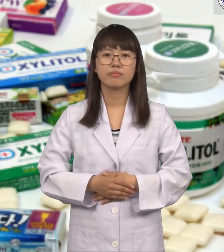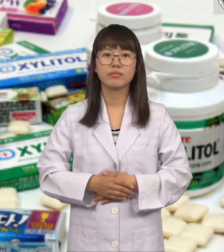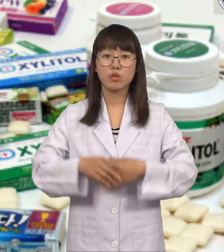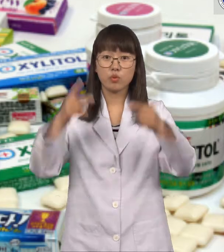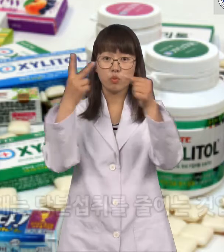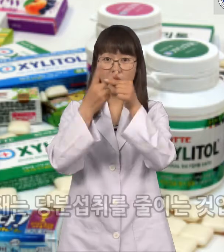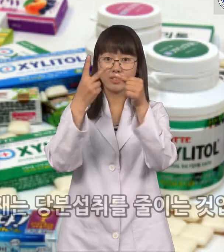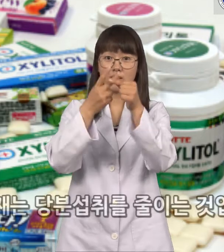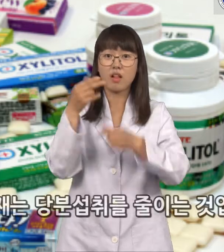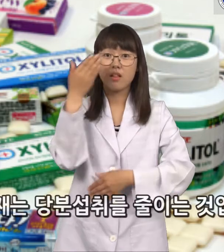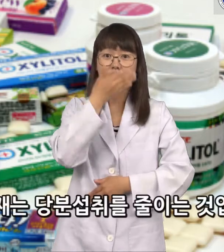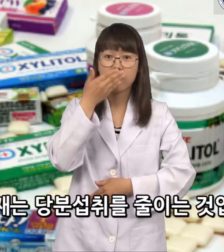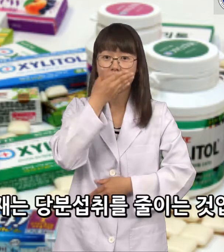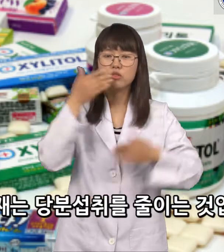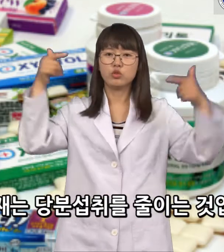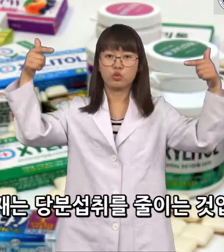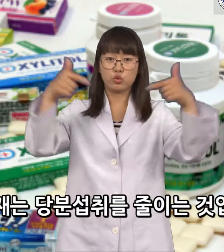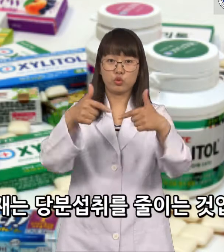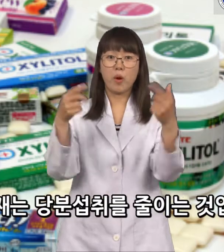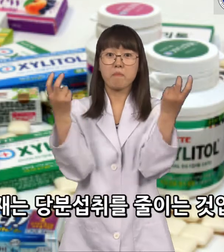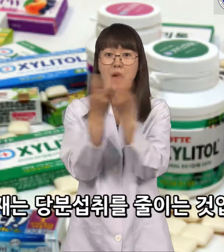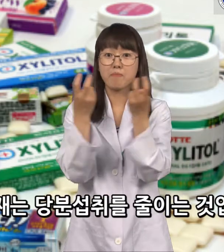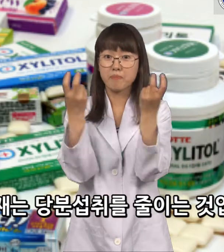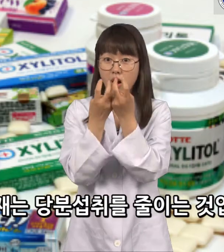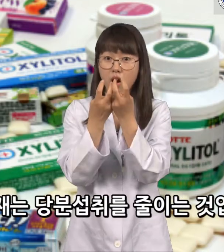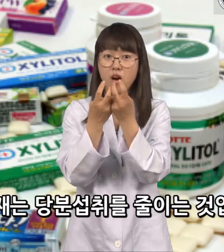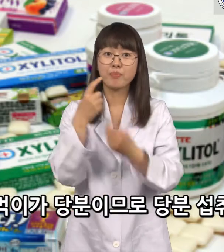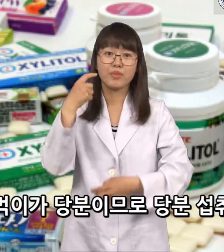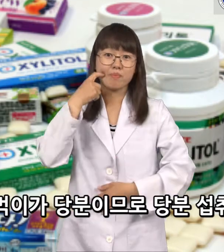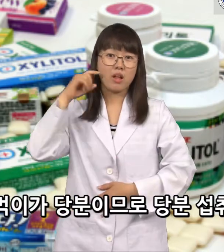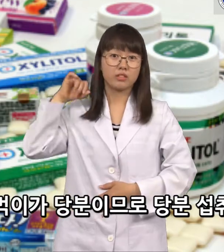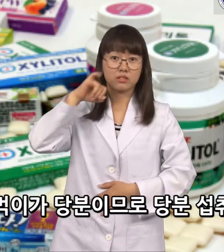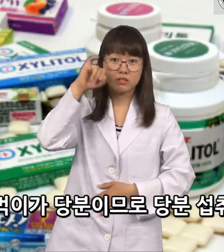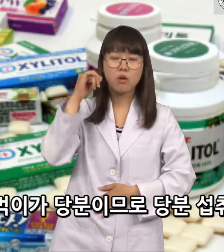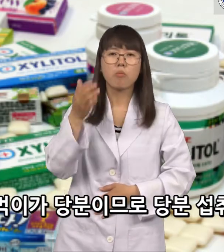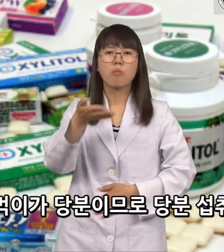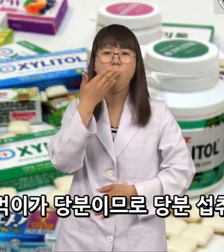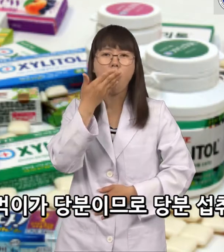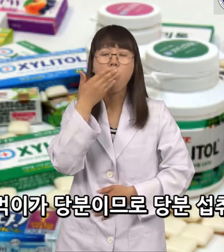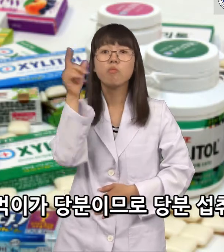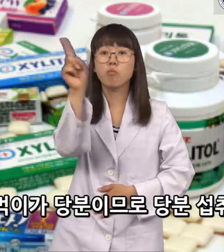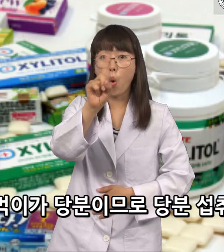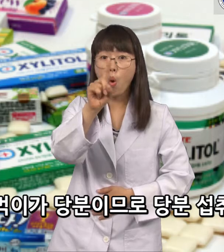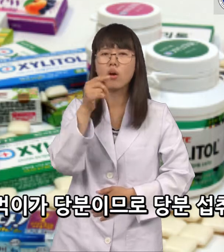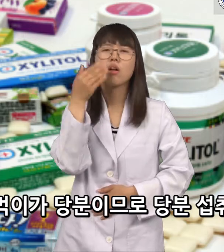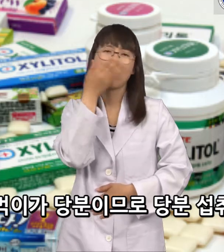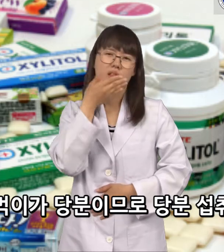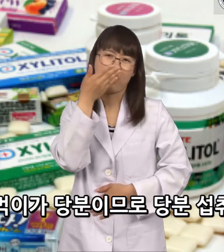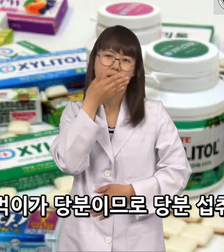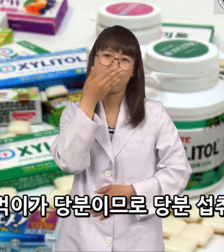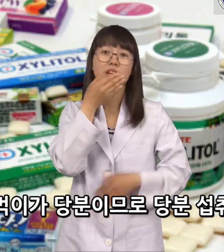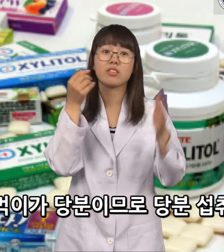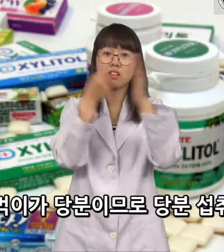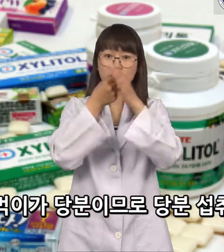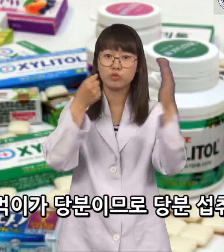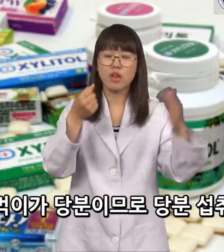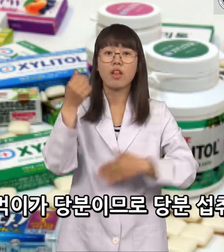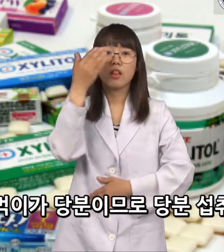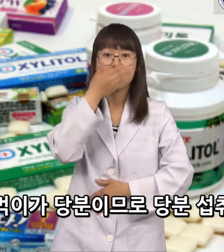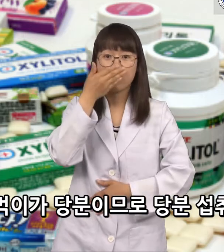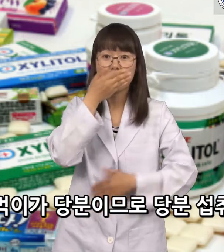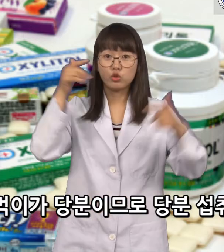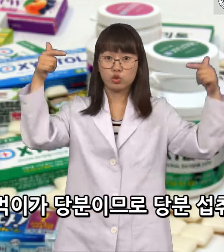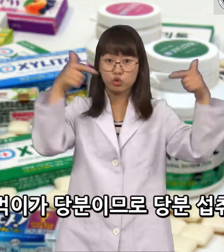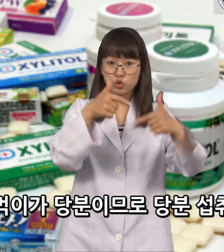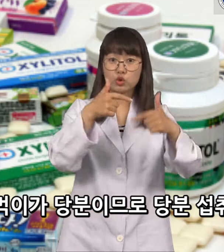두 번째는 당분 섭취를 줄이는 것입니다. 뮤탄수균의 먹이가 당분이므로 당분